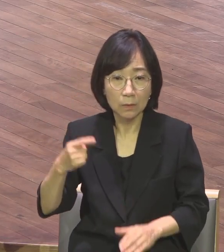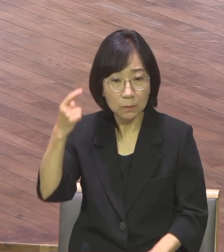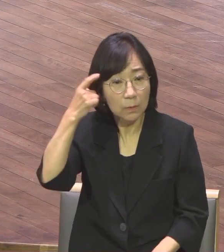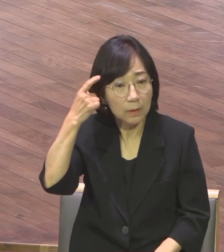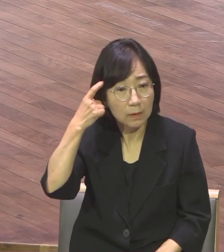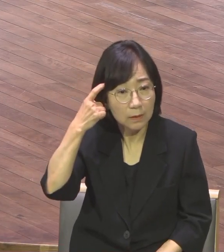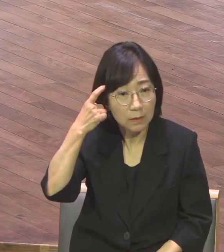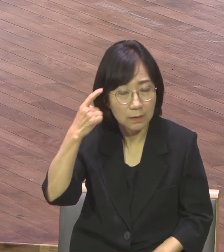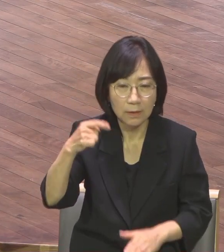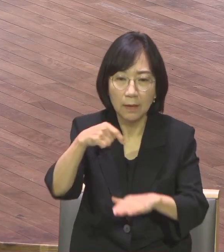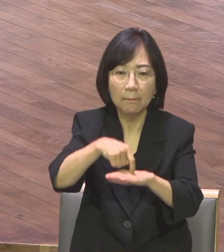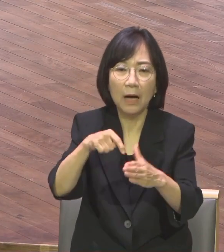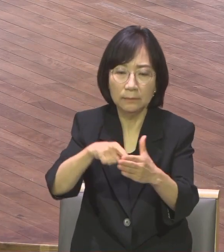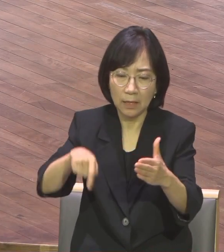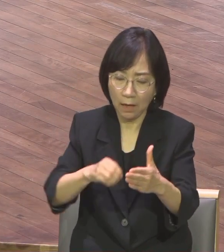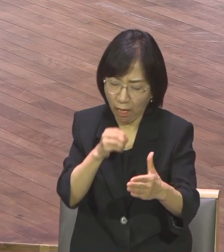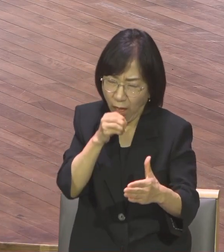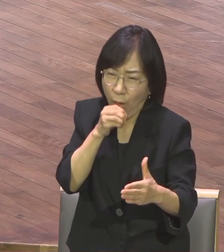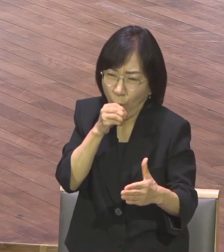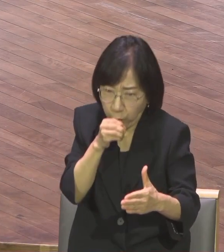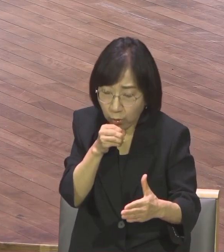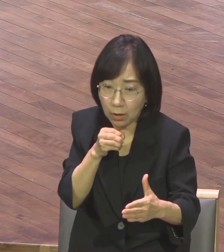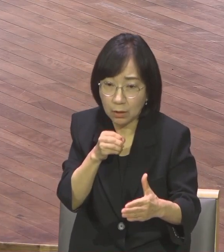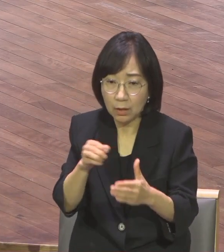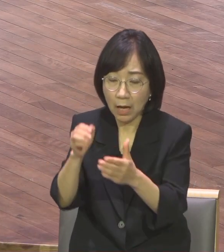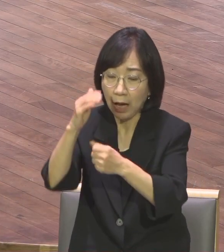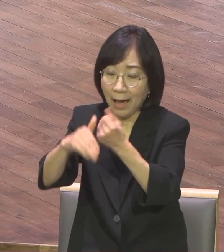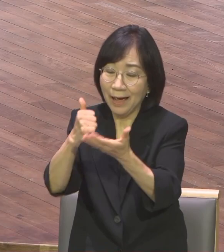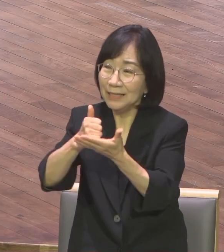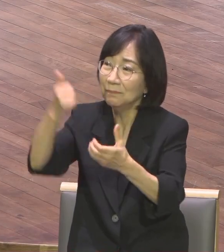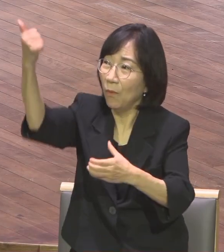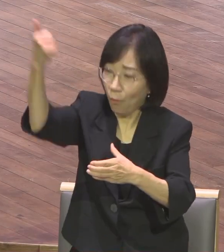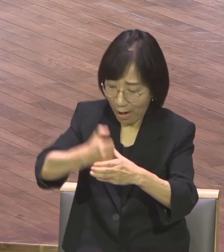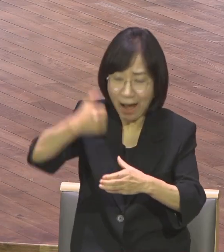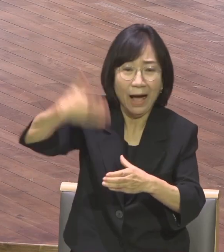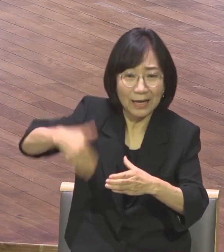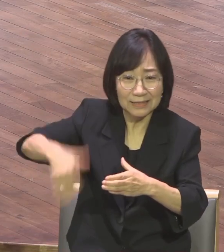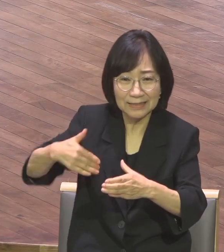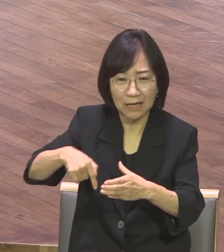가졌는데도 공허하니까 마약하는 거예요. 그 뭔가 채워보고 싶었어.